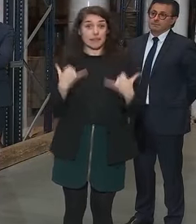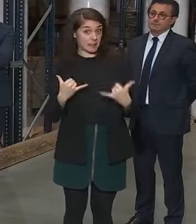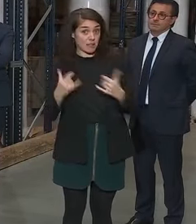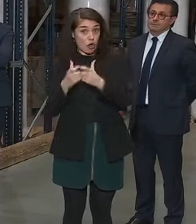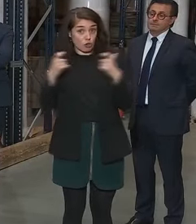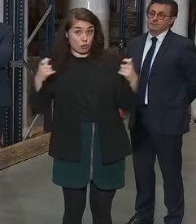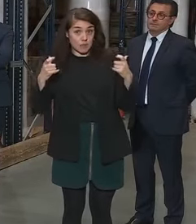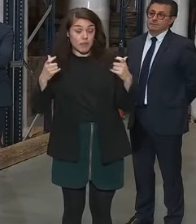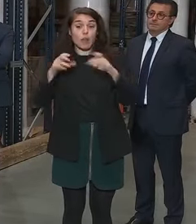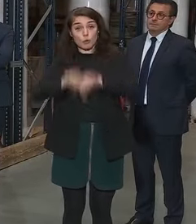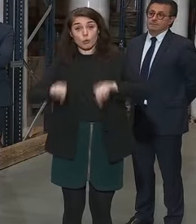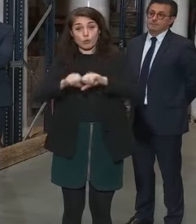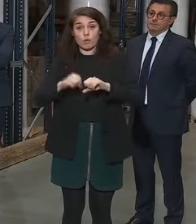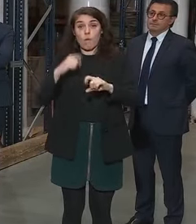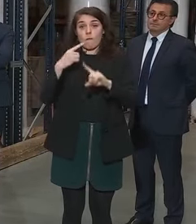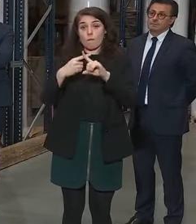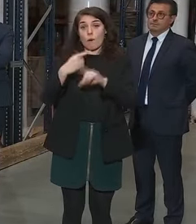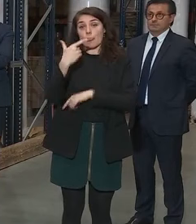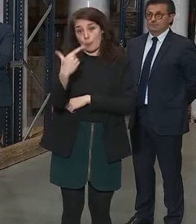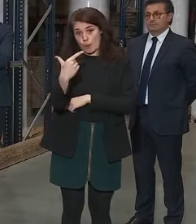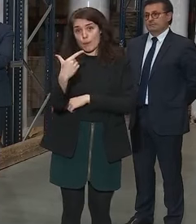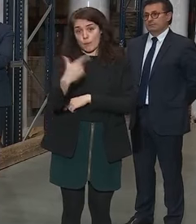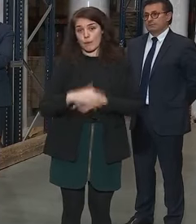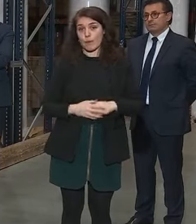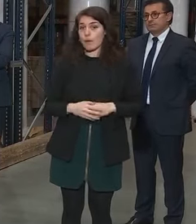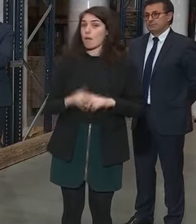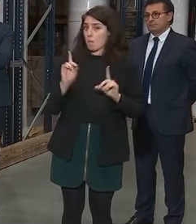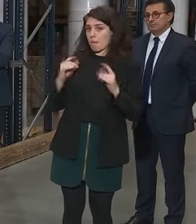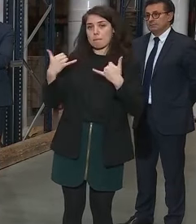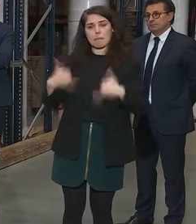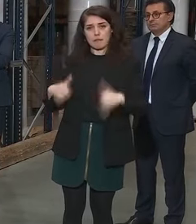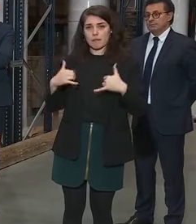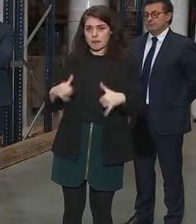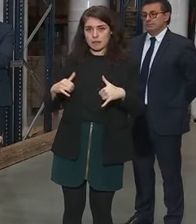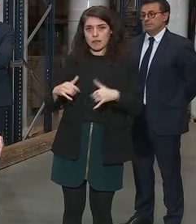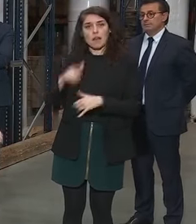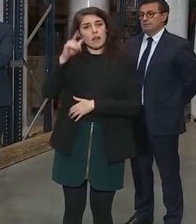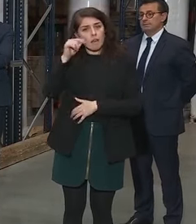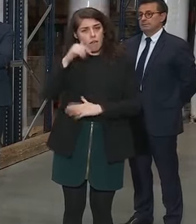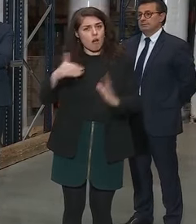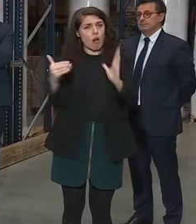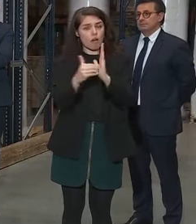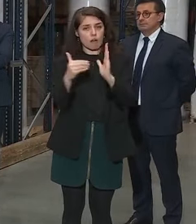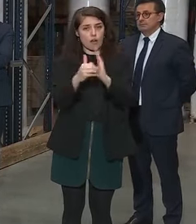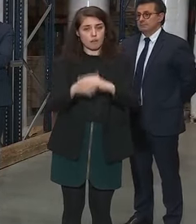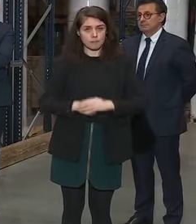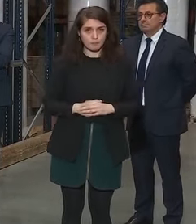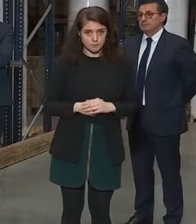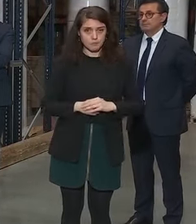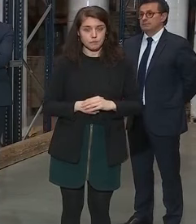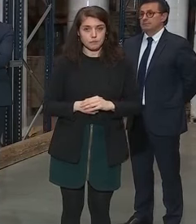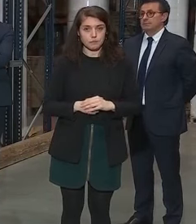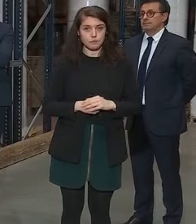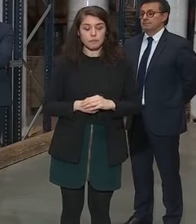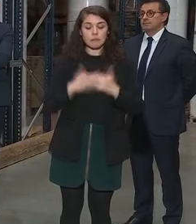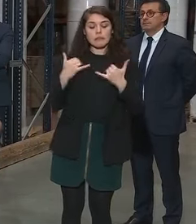déjà doublé. Et nous allons aller plus loin tous ensemble. Avant la crise, nous